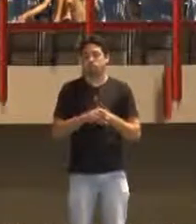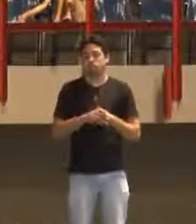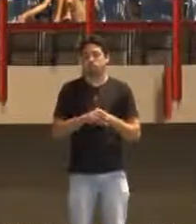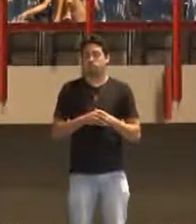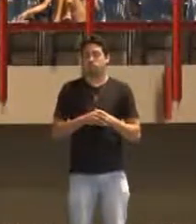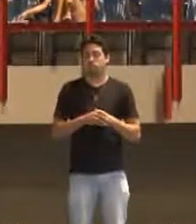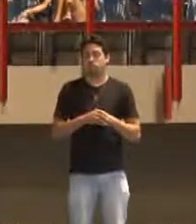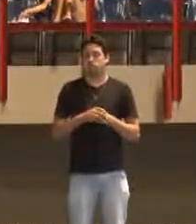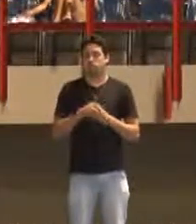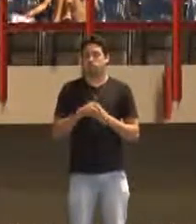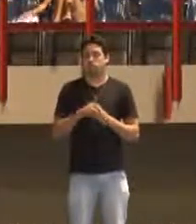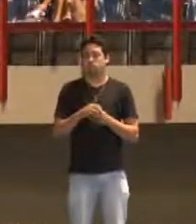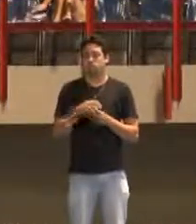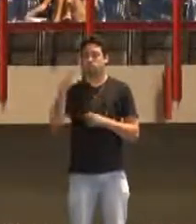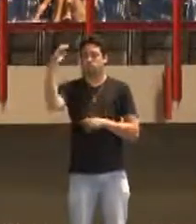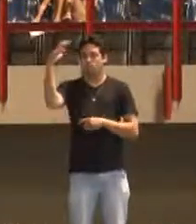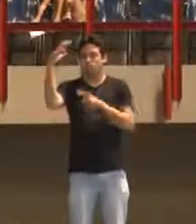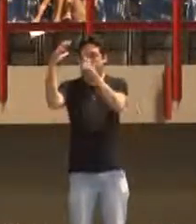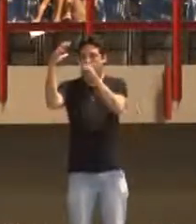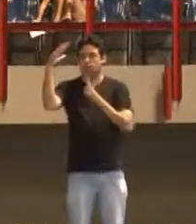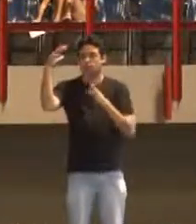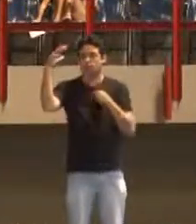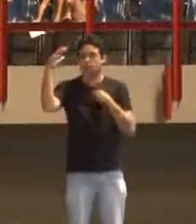Não, a palmeira não pode ser amarelo.